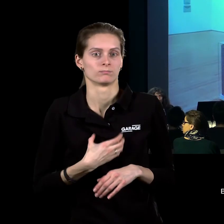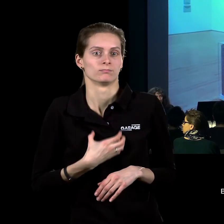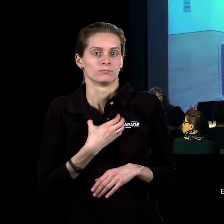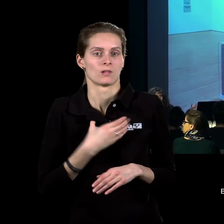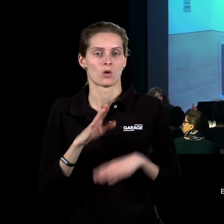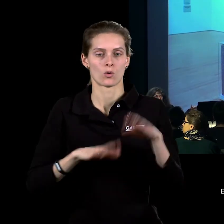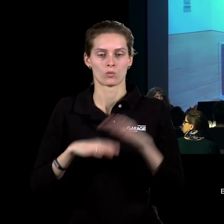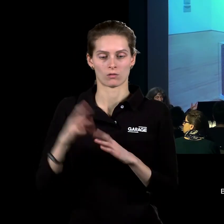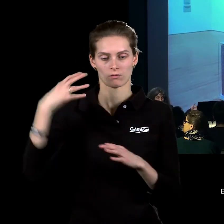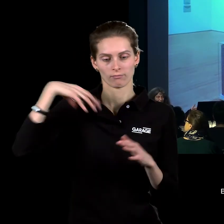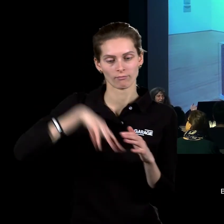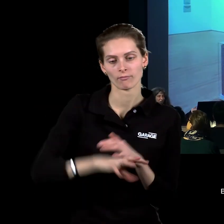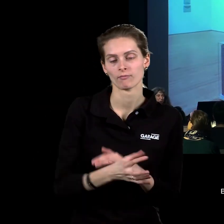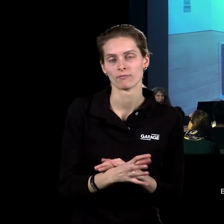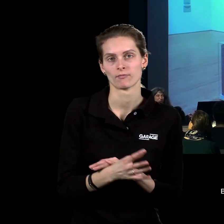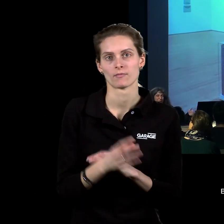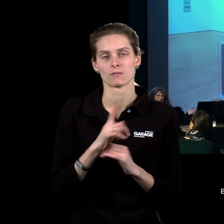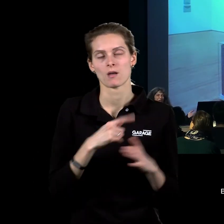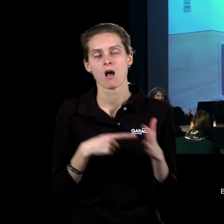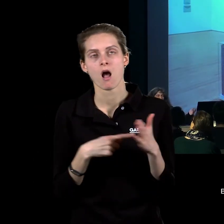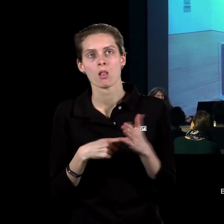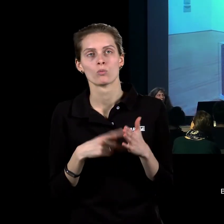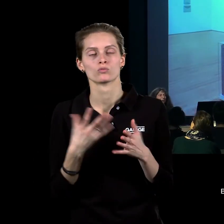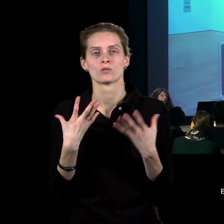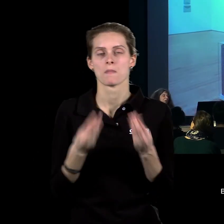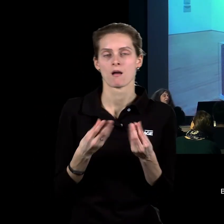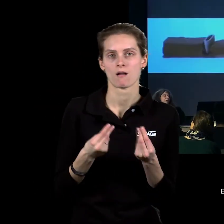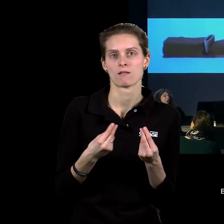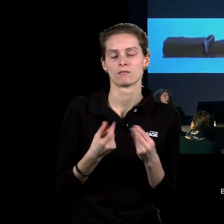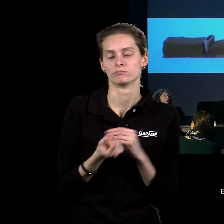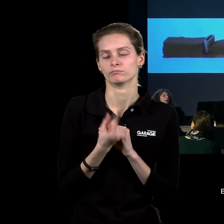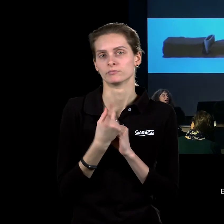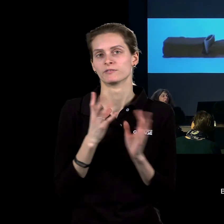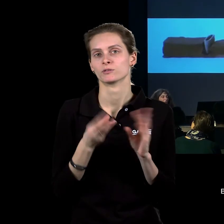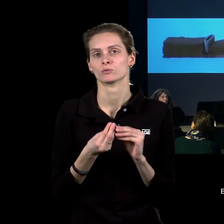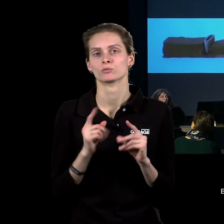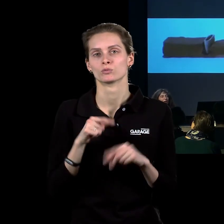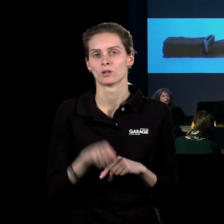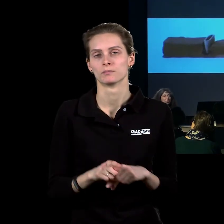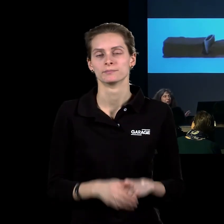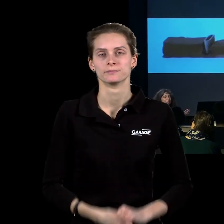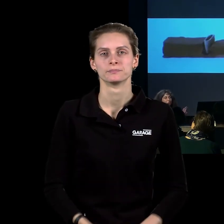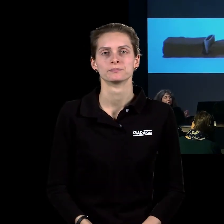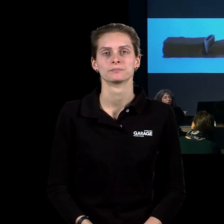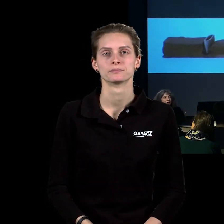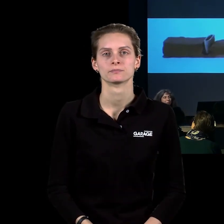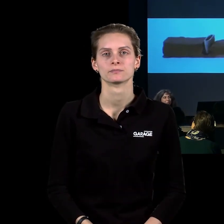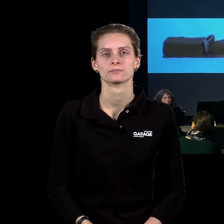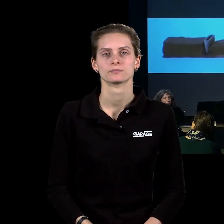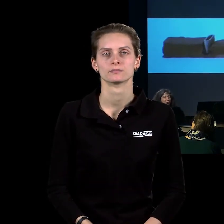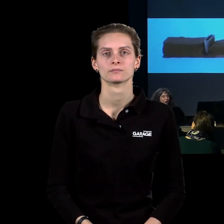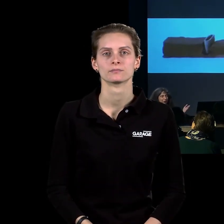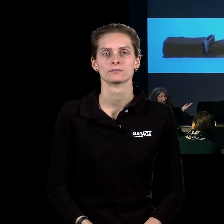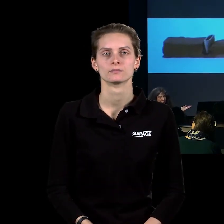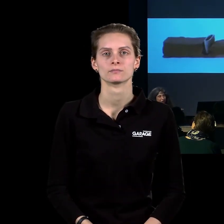засунуть руку, чтобы вот потрогать это... колючее или мягкое, каким оно окажется, это самое его нутро. Ну, тоже такая как